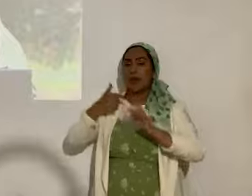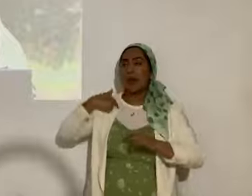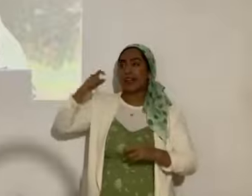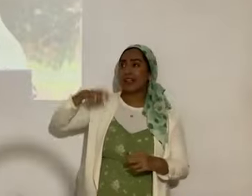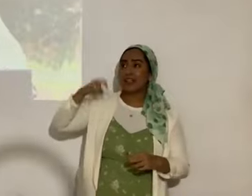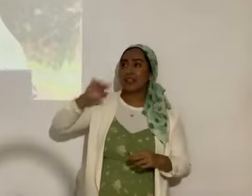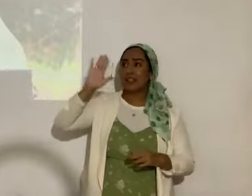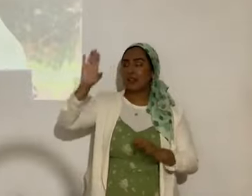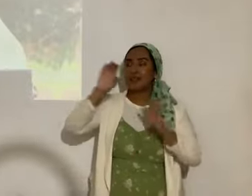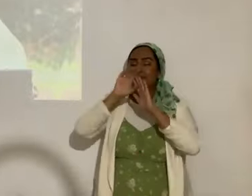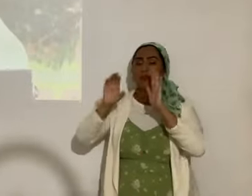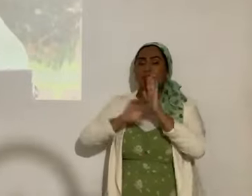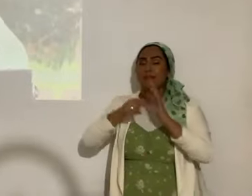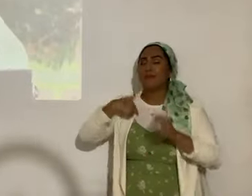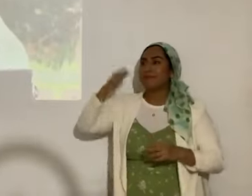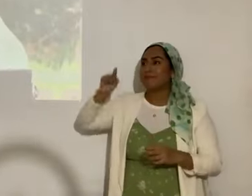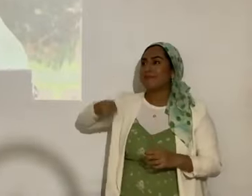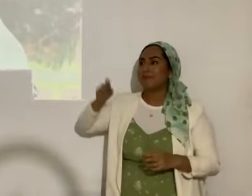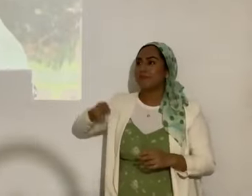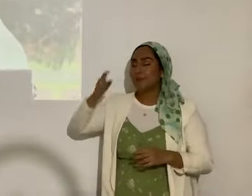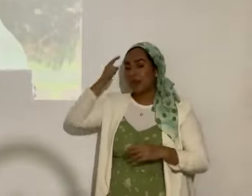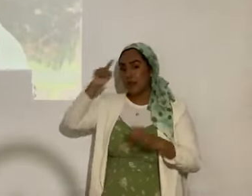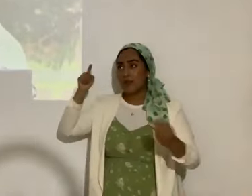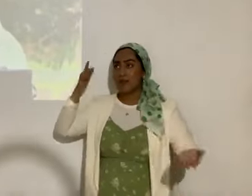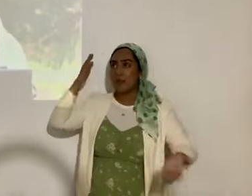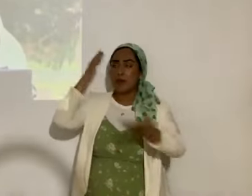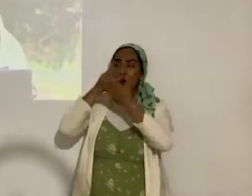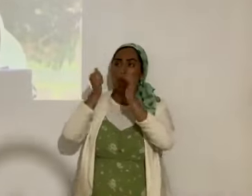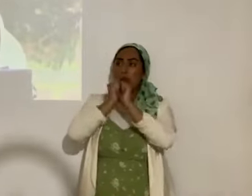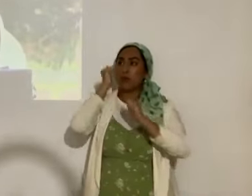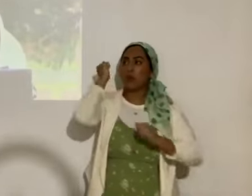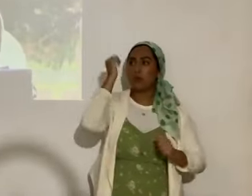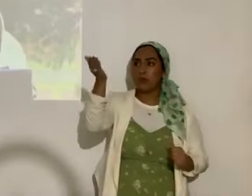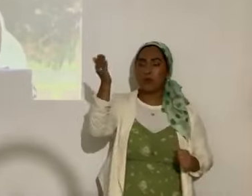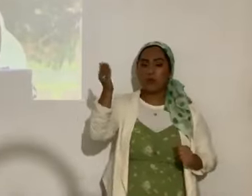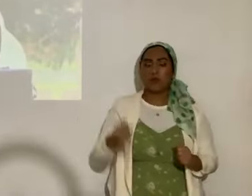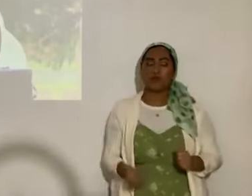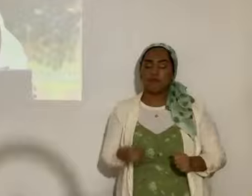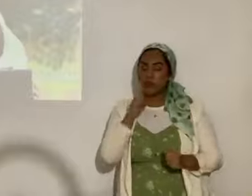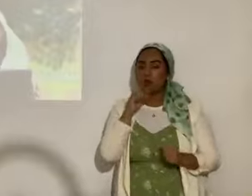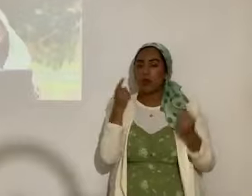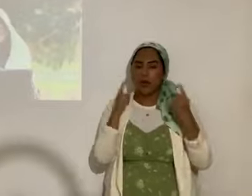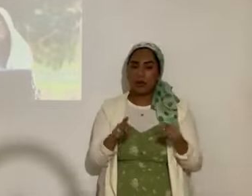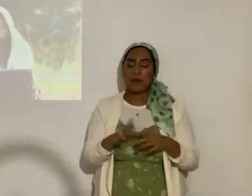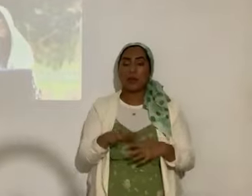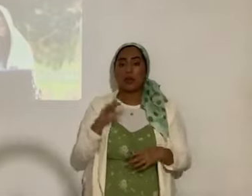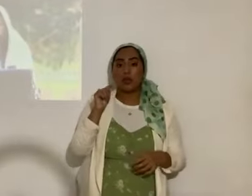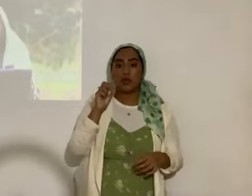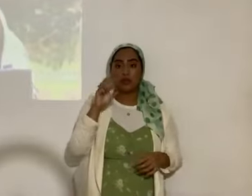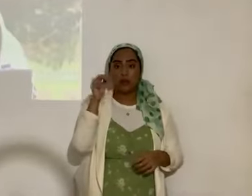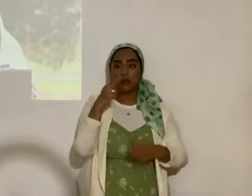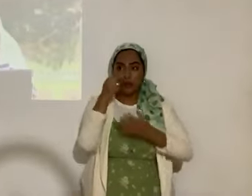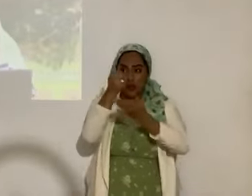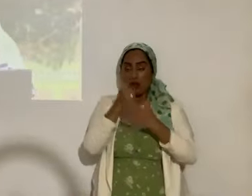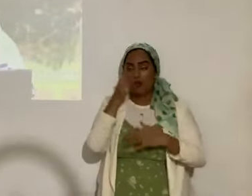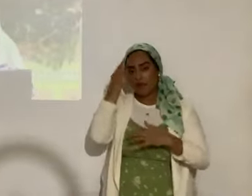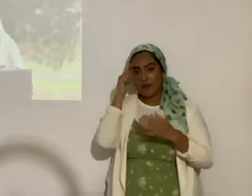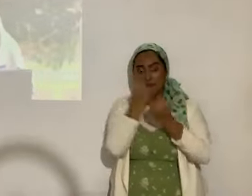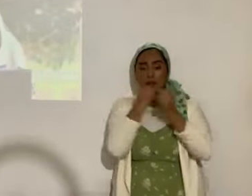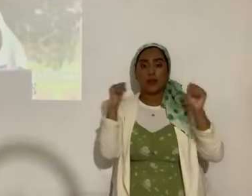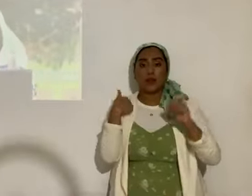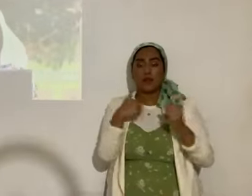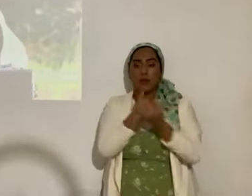Necesito los necesito para llegar a ti Aleluya y así es la una guía para los salvos